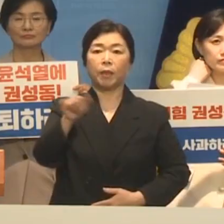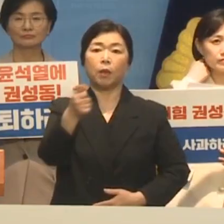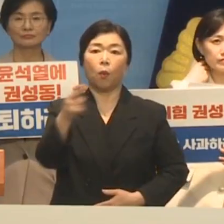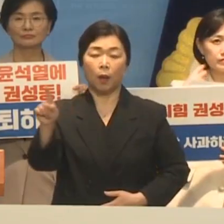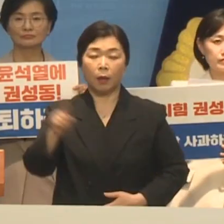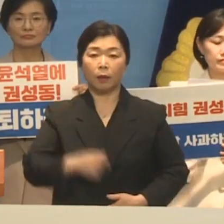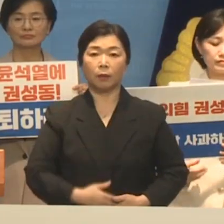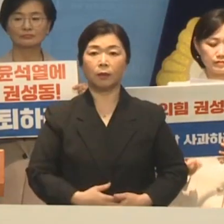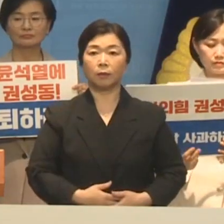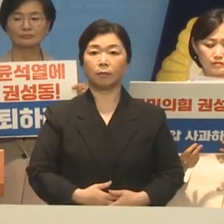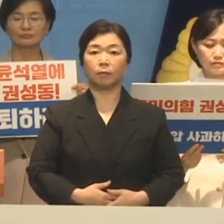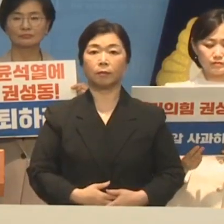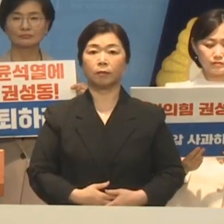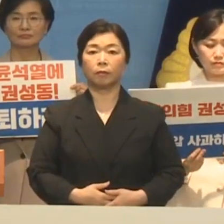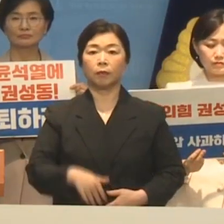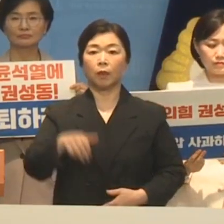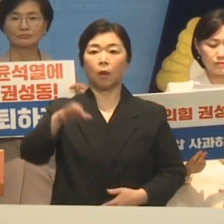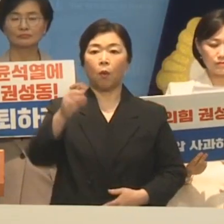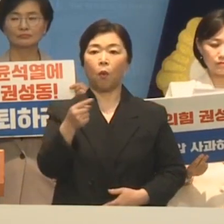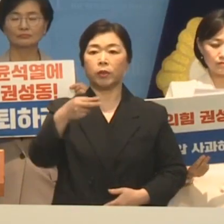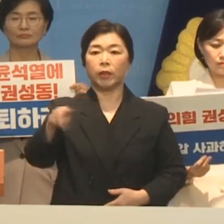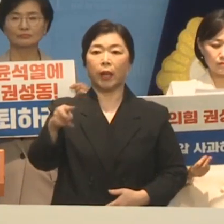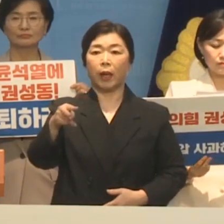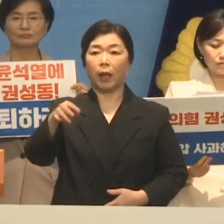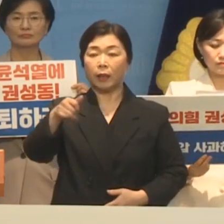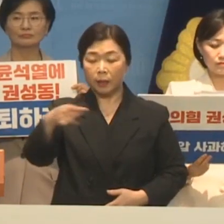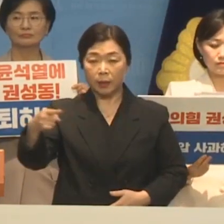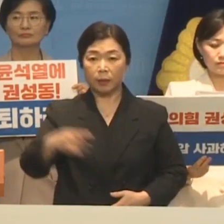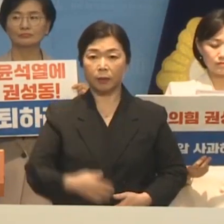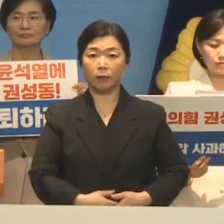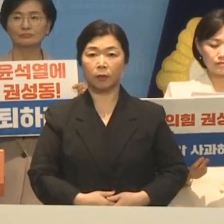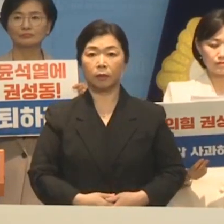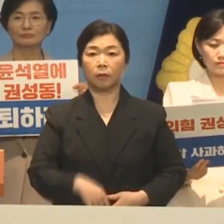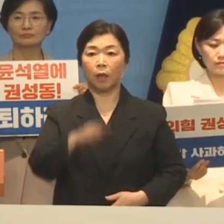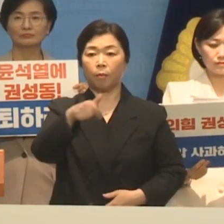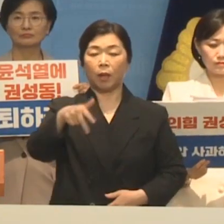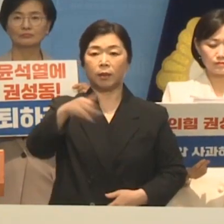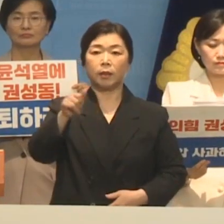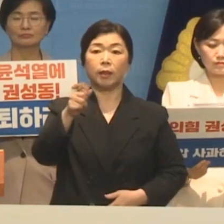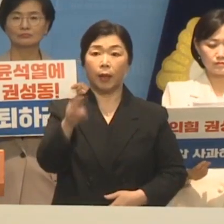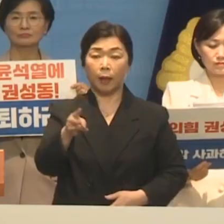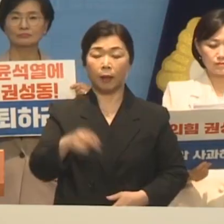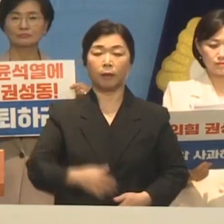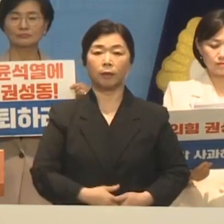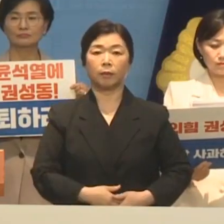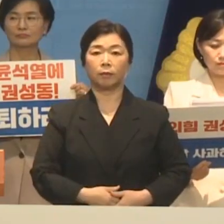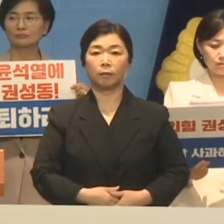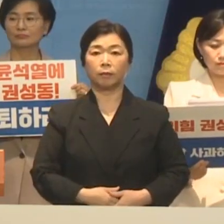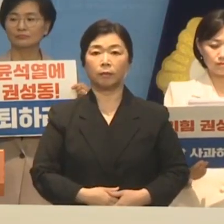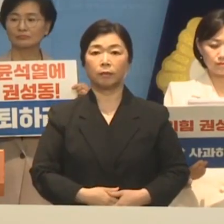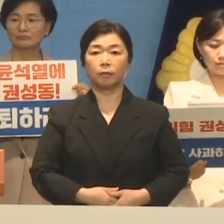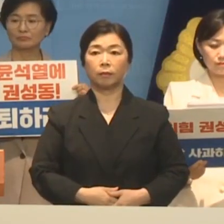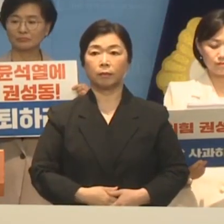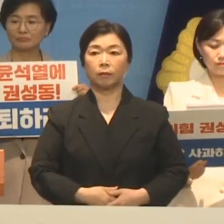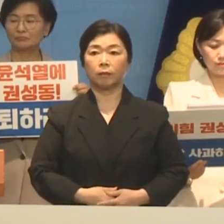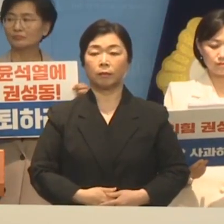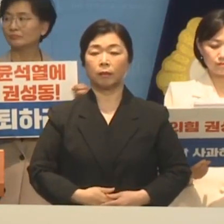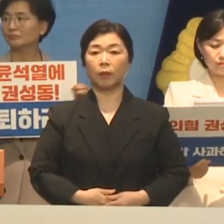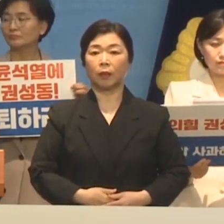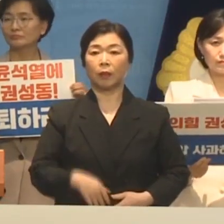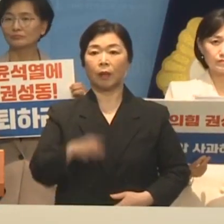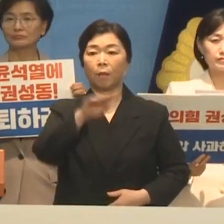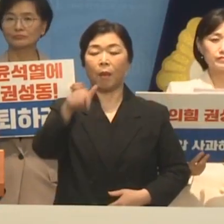의원님 오셨습니다. 오세희 의원님 오셨습니다. 박지혜 의원님 오셨습니다.